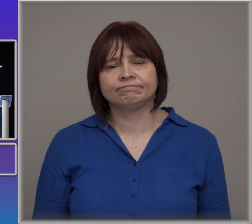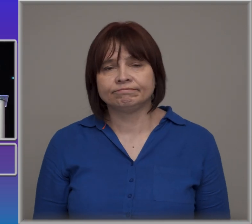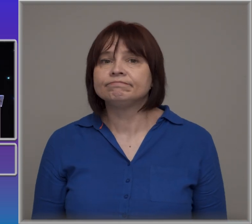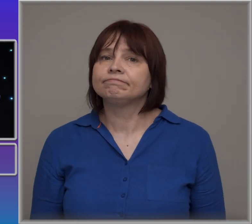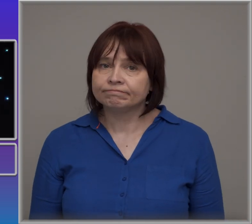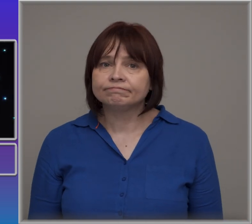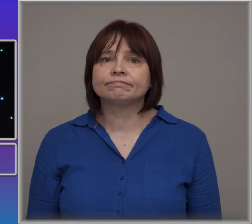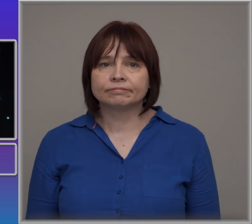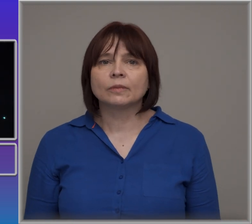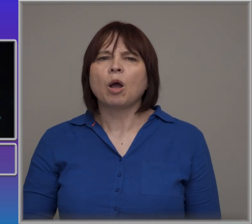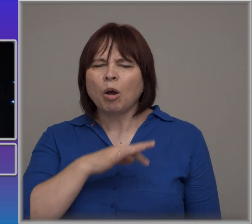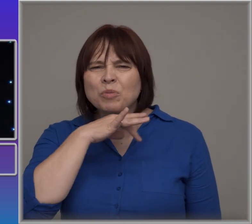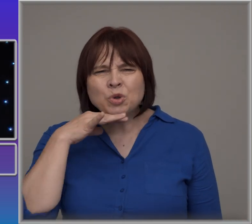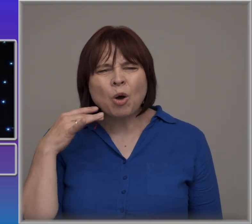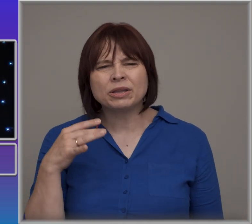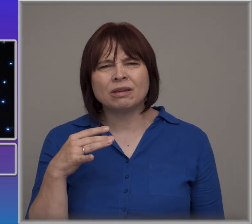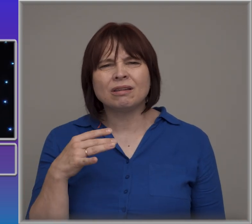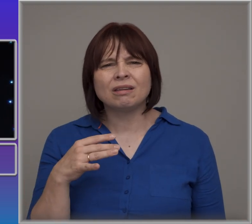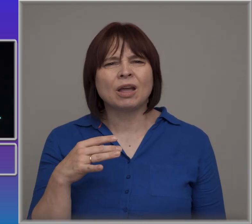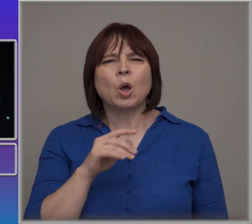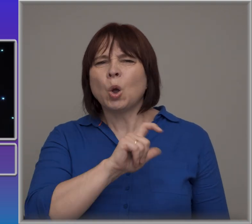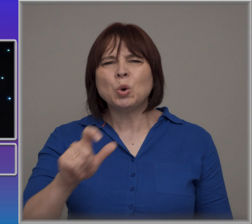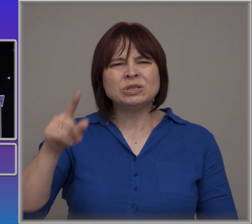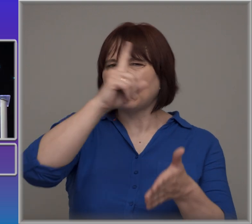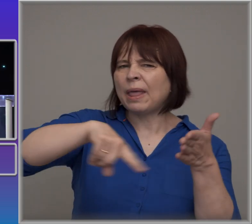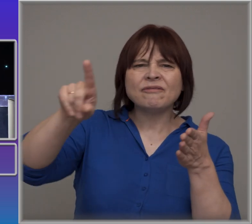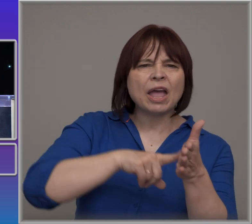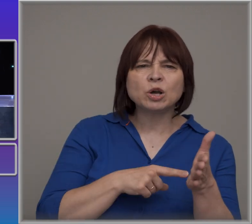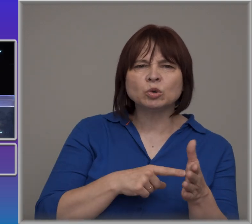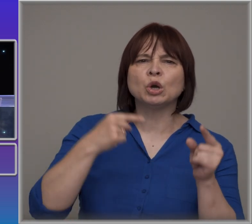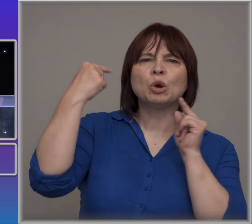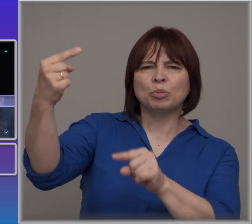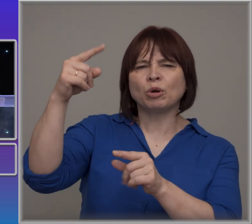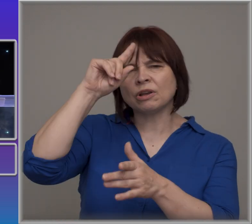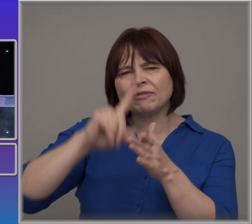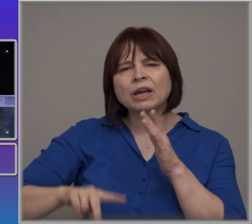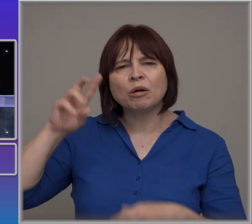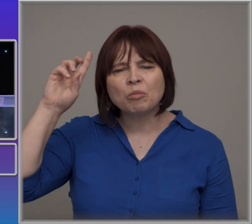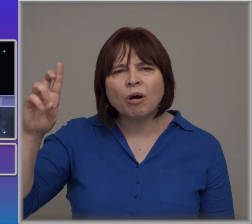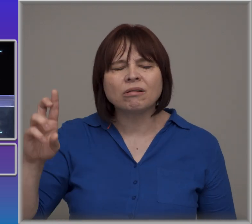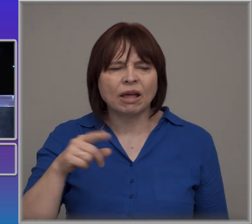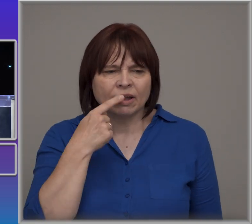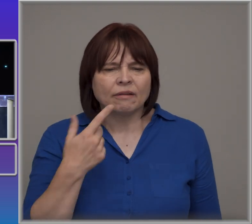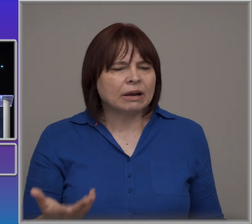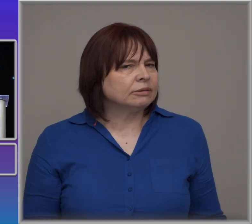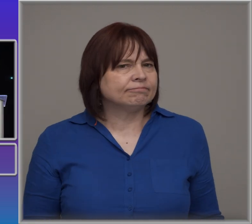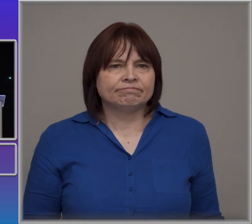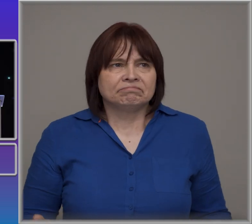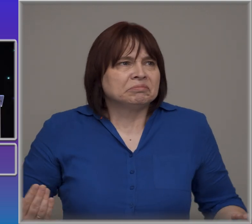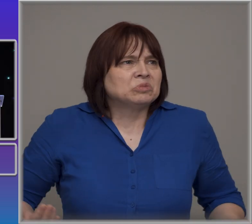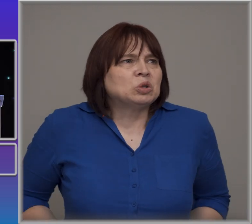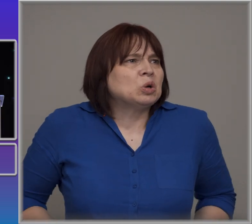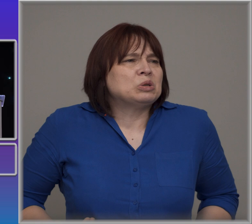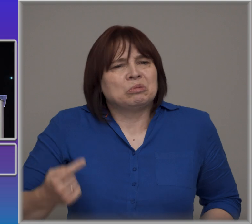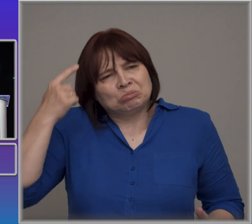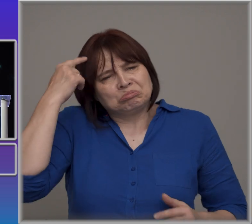значения. Дайте следующий слайд. Итак, дорогие братья и сестры, дело в том, что когда мы с тобой теряем понимание, кто